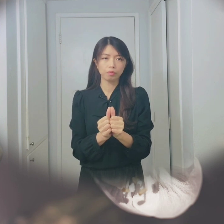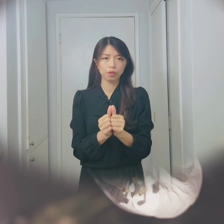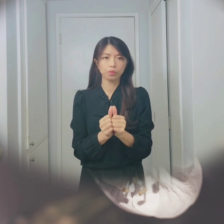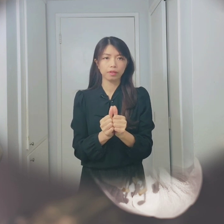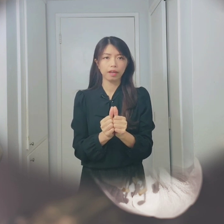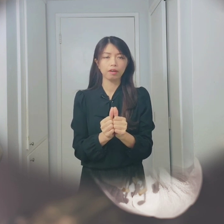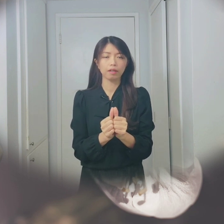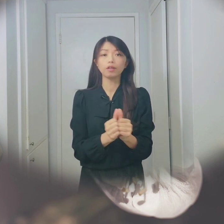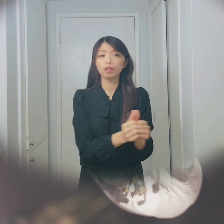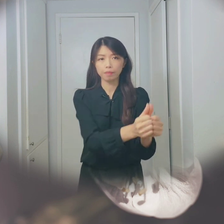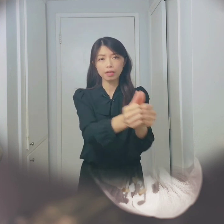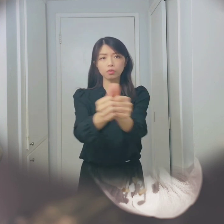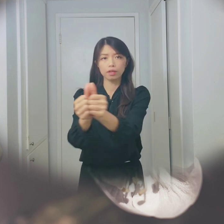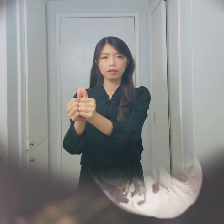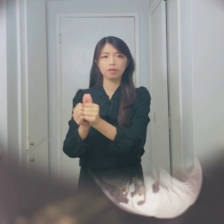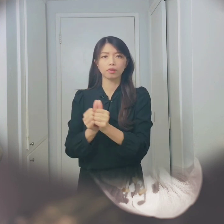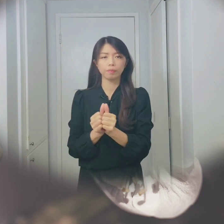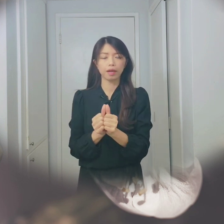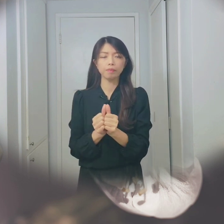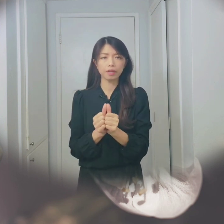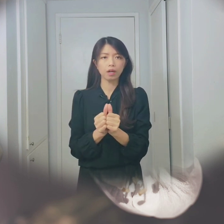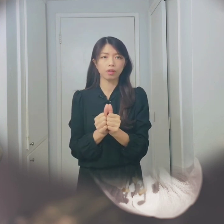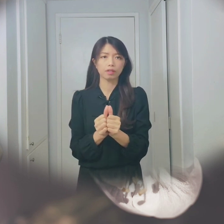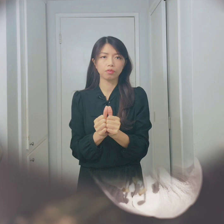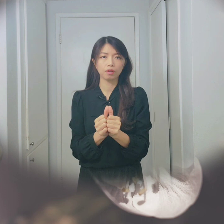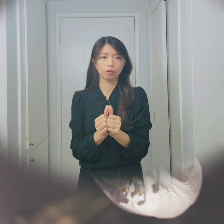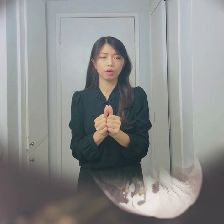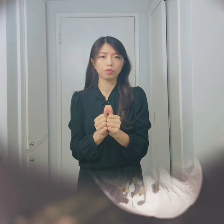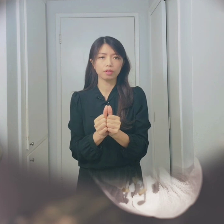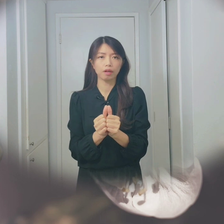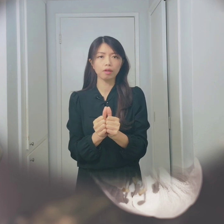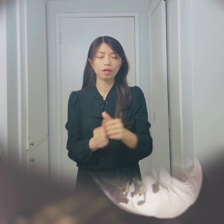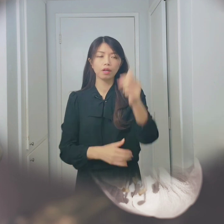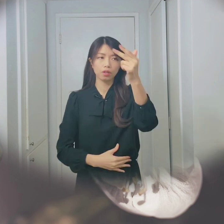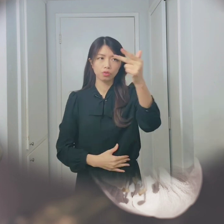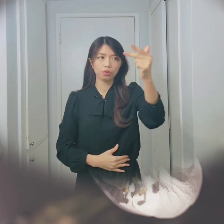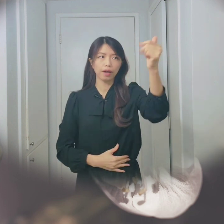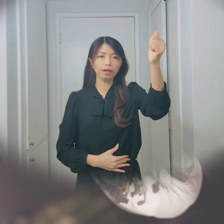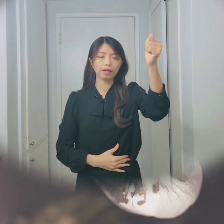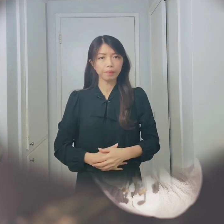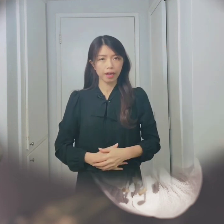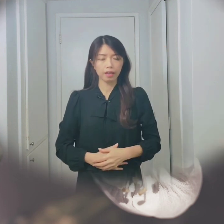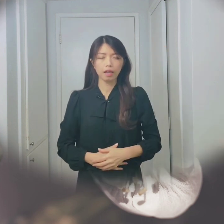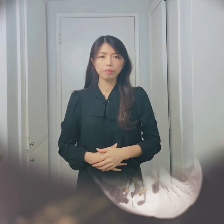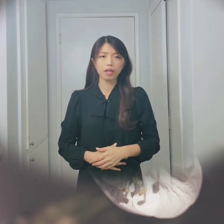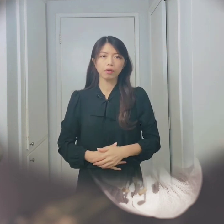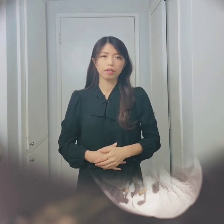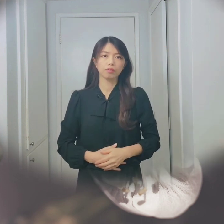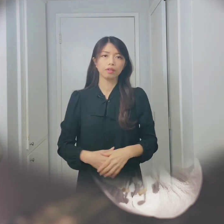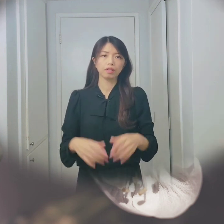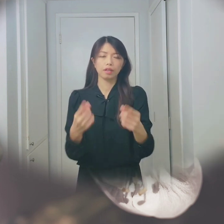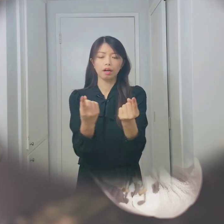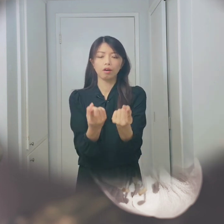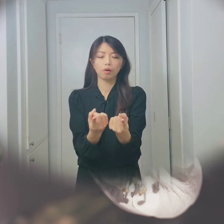좀 더 붙여줬는데요. 이렇게만 하셔도 되는데 저는 앞에 함께라고 한 뜻의 수어를 더 더해줬어요. 주와 함께. 함께라고